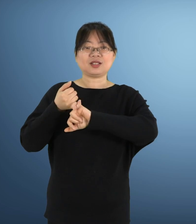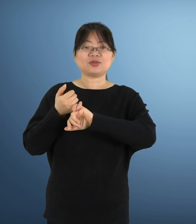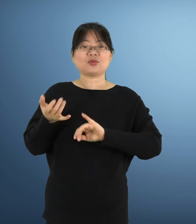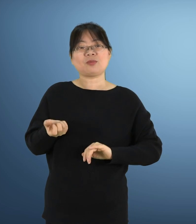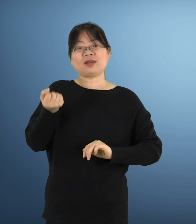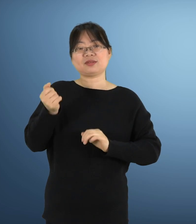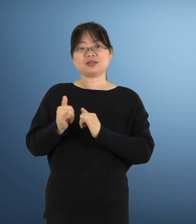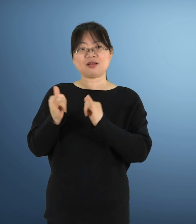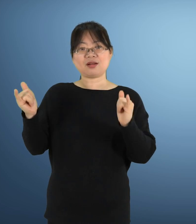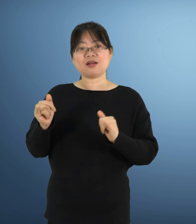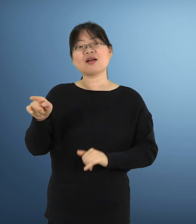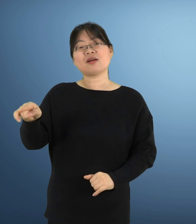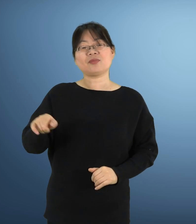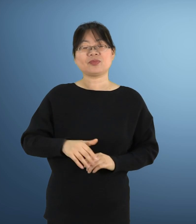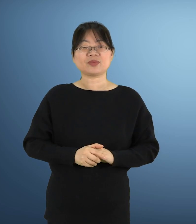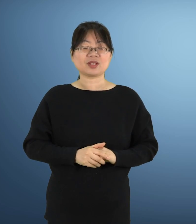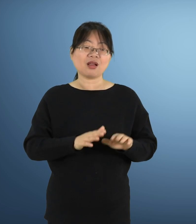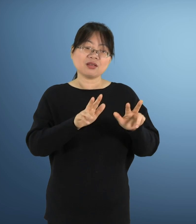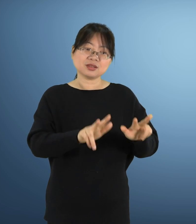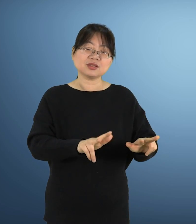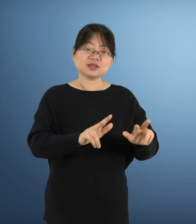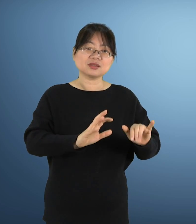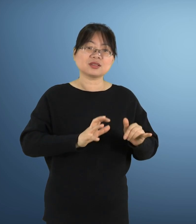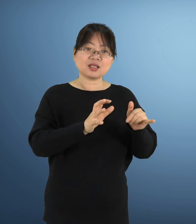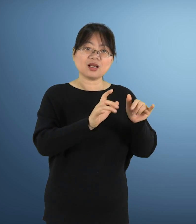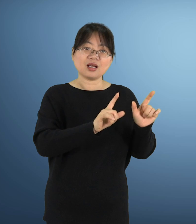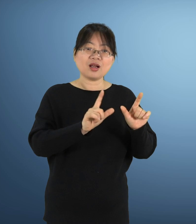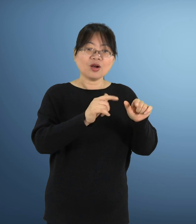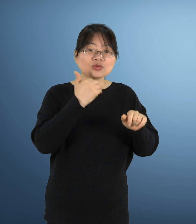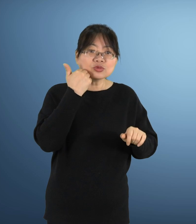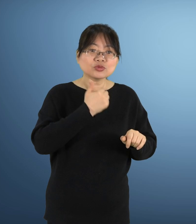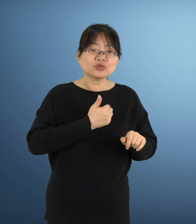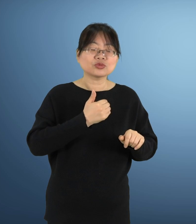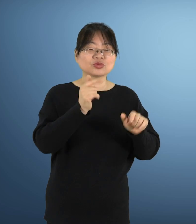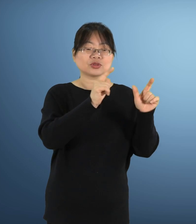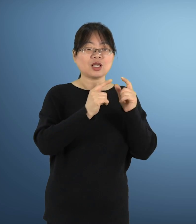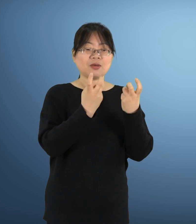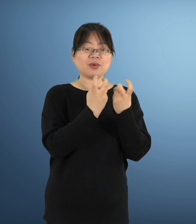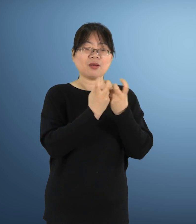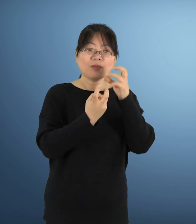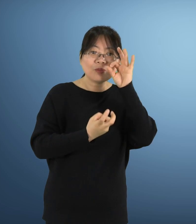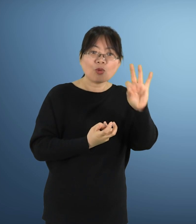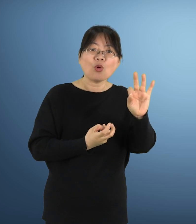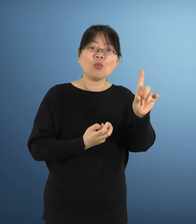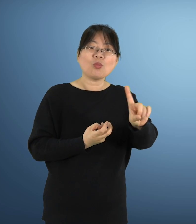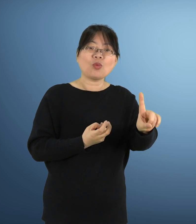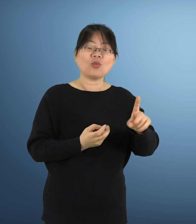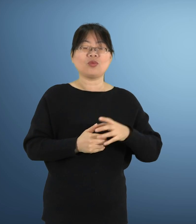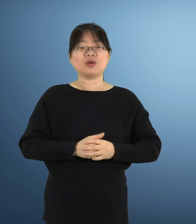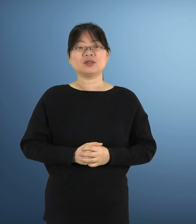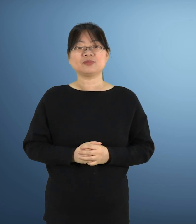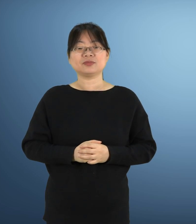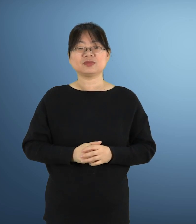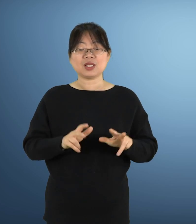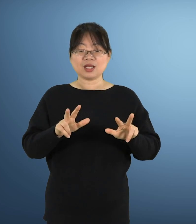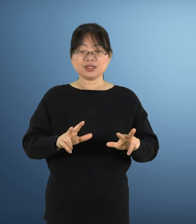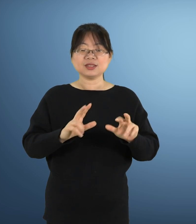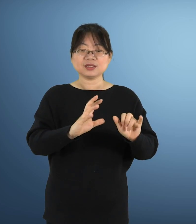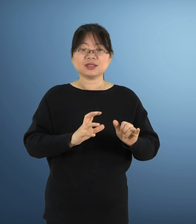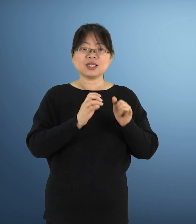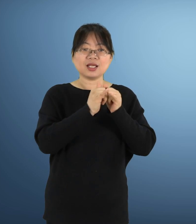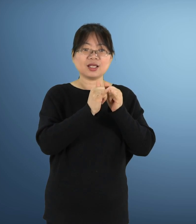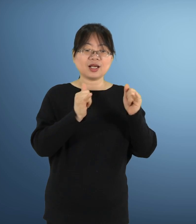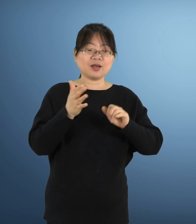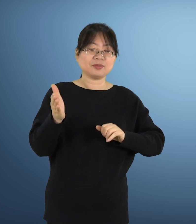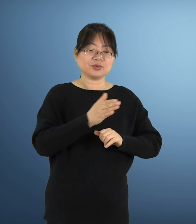사람들이에요. 그럼 이 세상 사람들은 삶의 패턴이 어떤 삶인가? 일단 이 세상